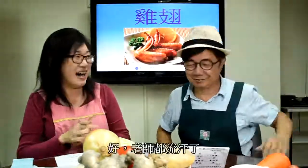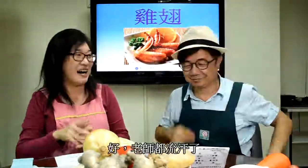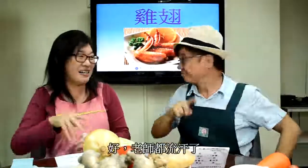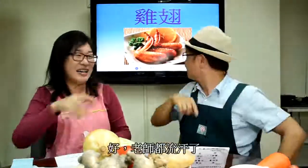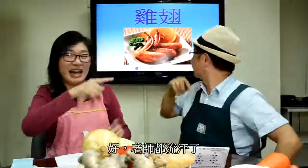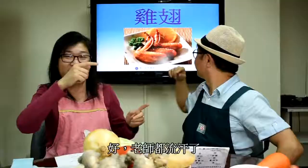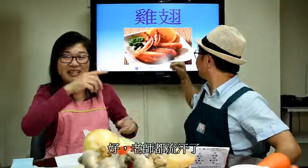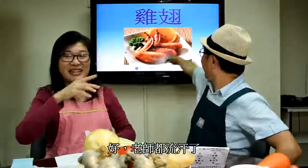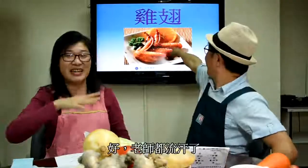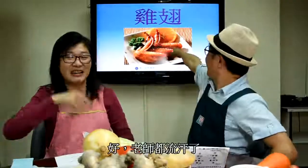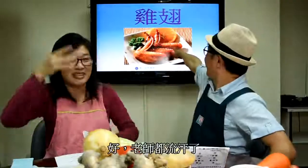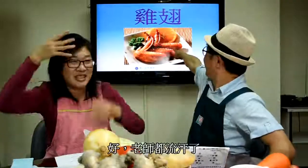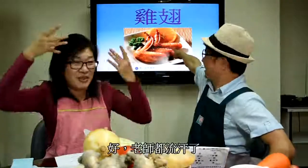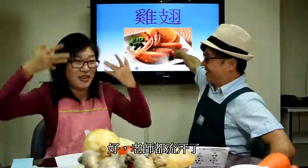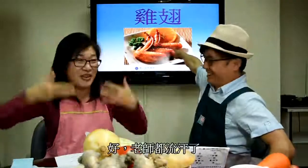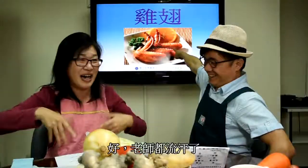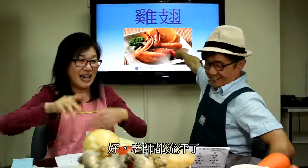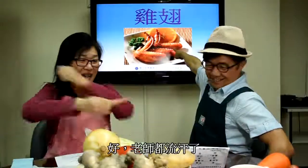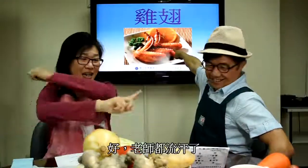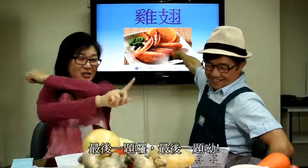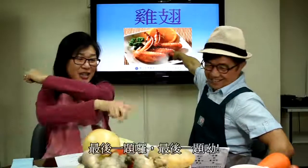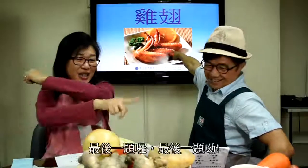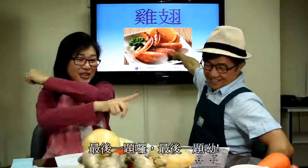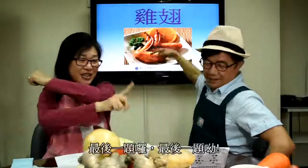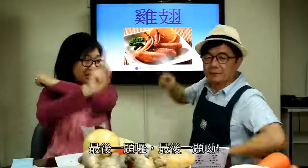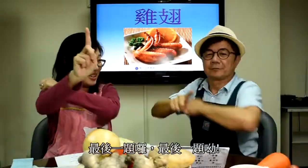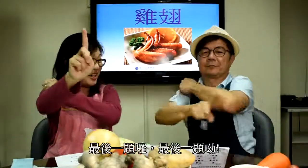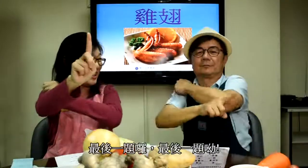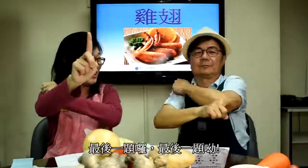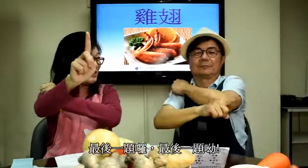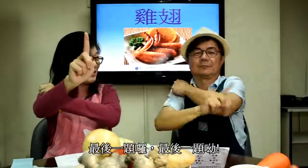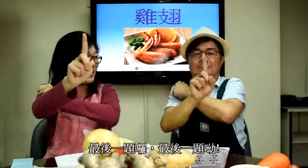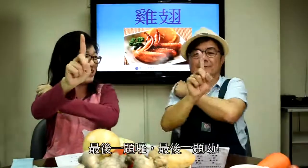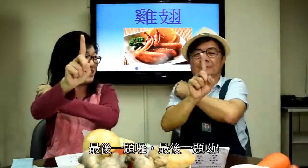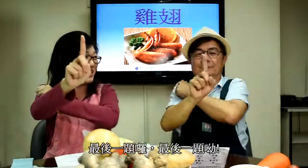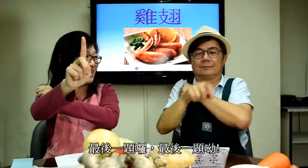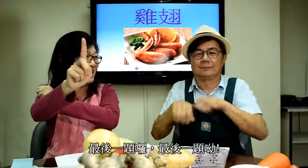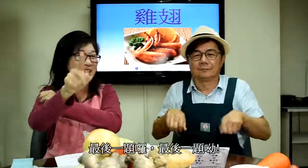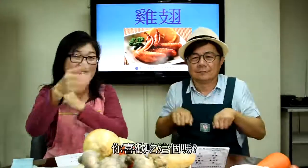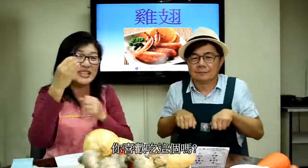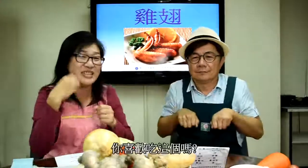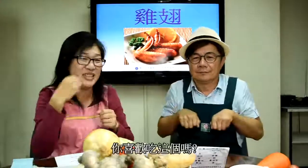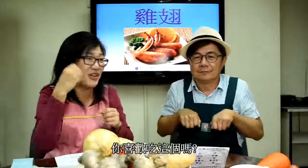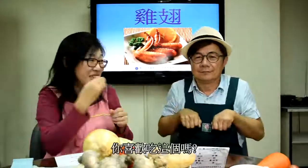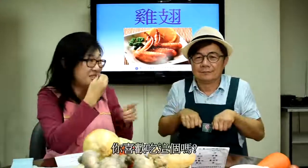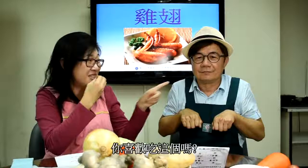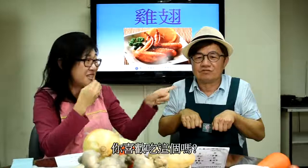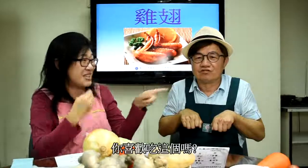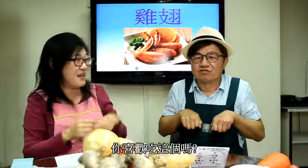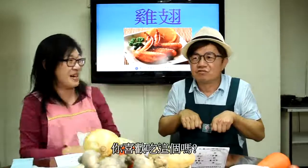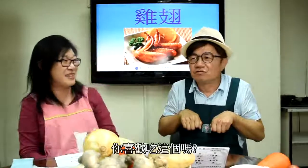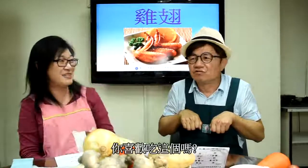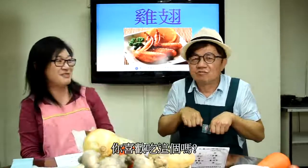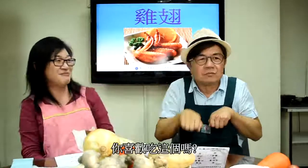好，老师都流汗了。最后一题哦，最后一题哦，你喜欢吃这个吗？